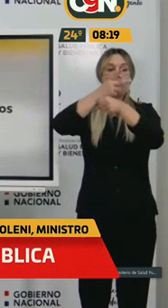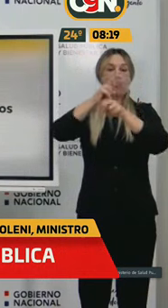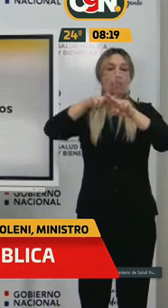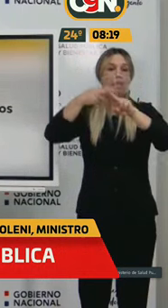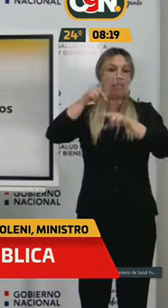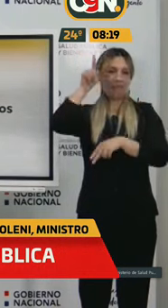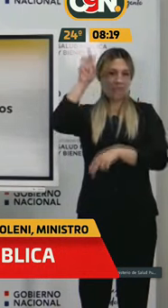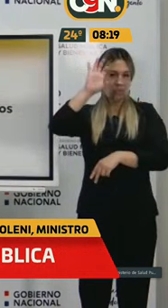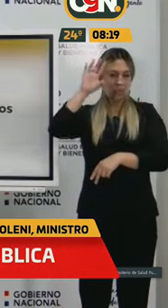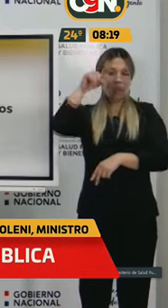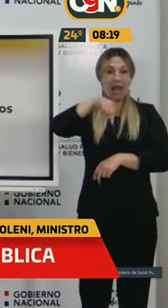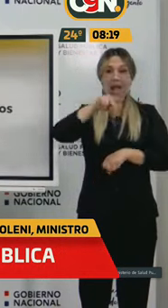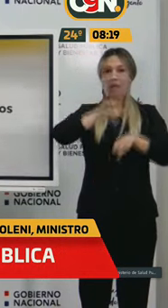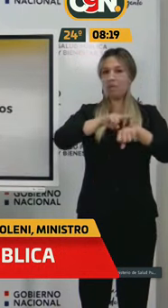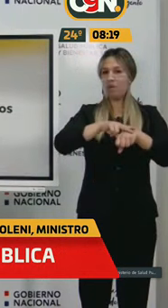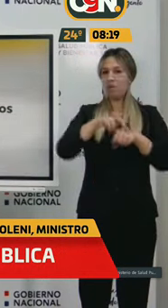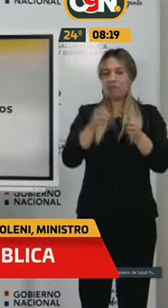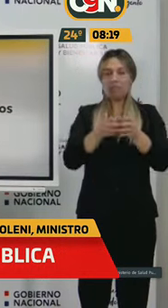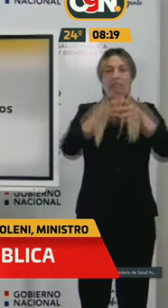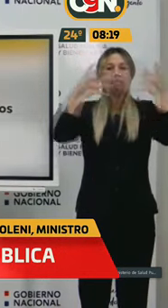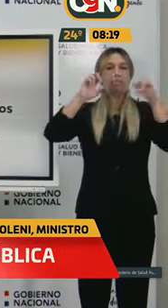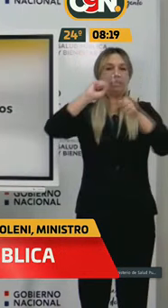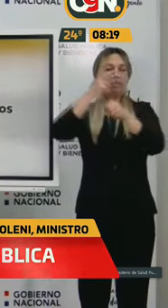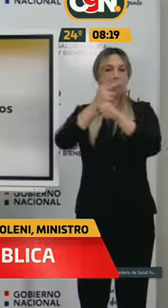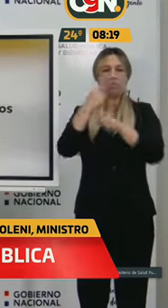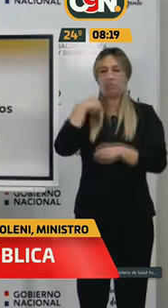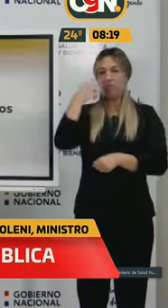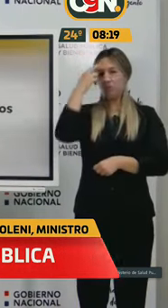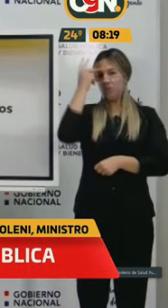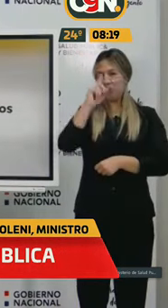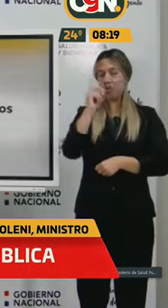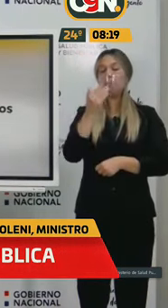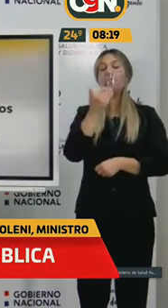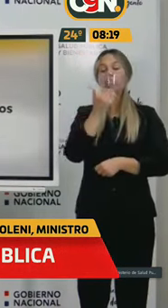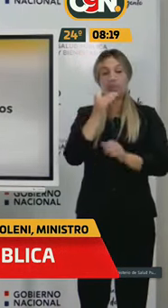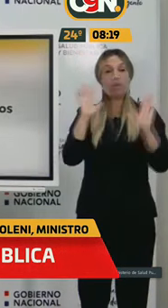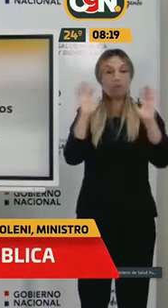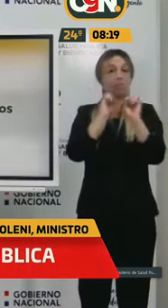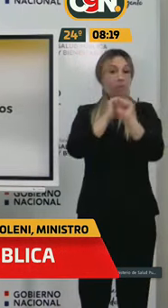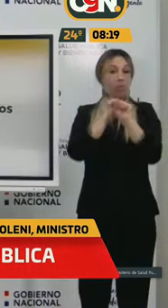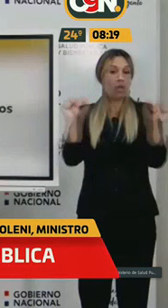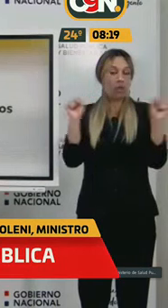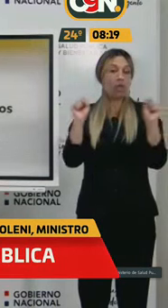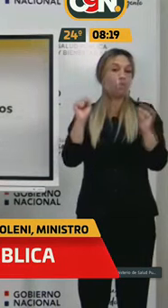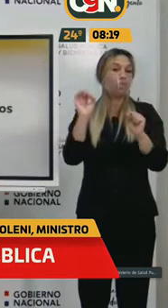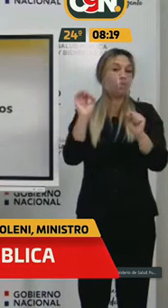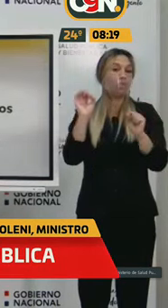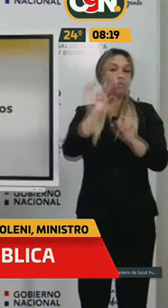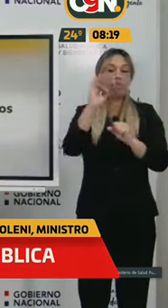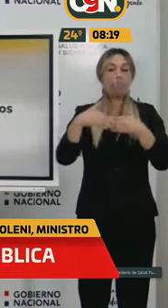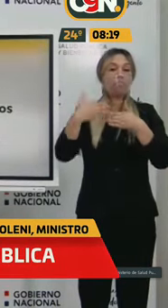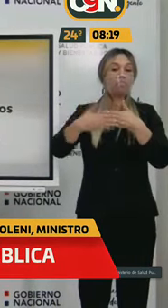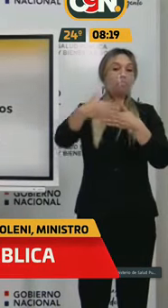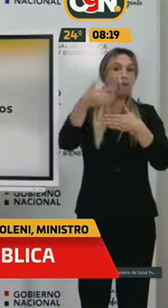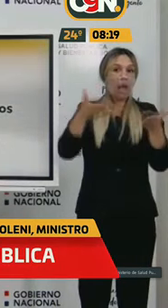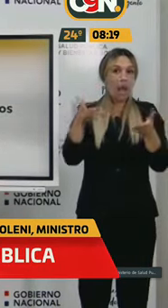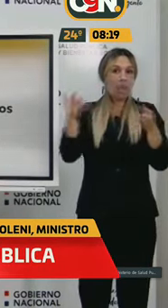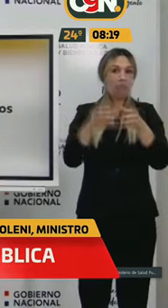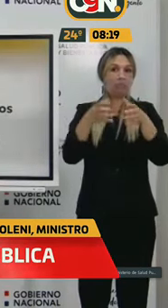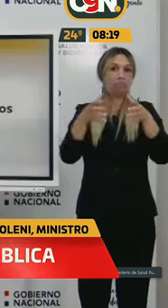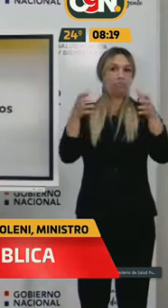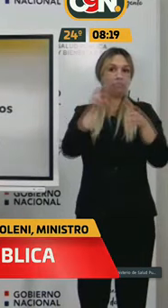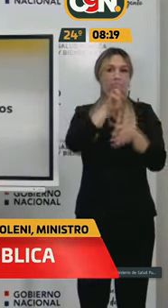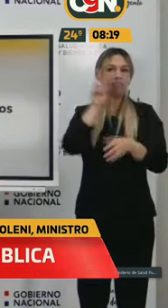obviamente siempre existe una amenaza importante, y sobre todo estos números que se están elevando son un toque de